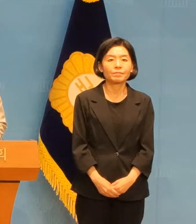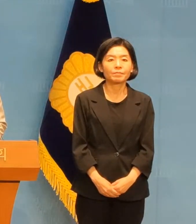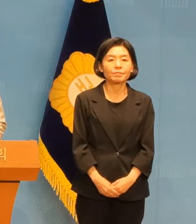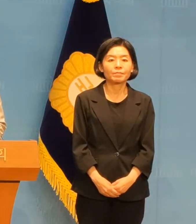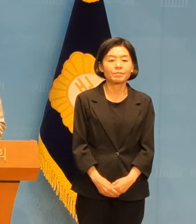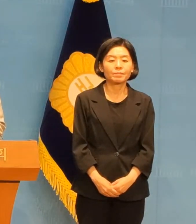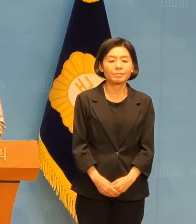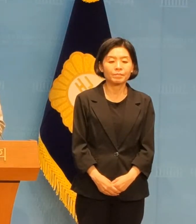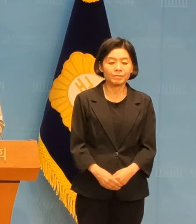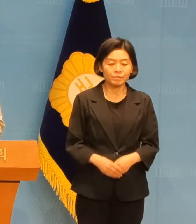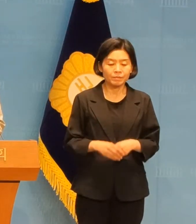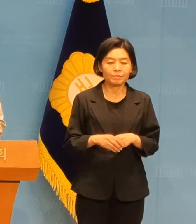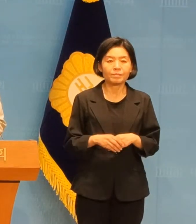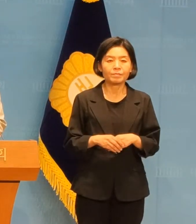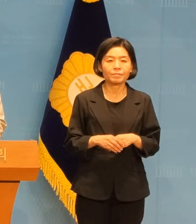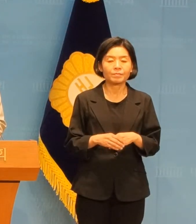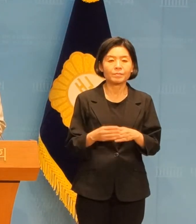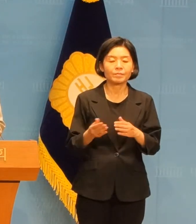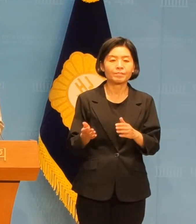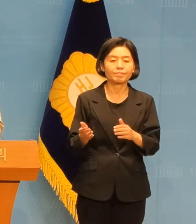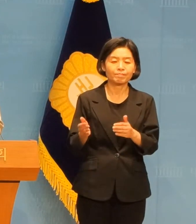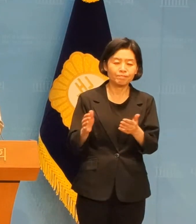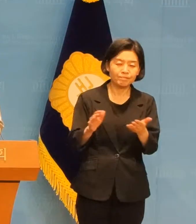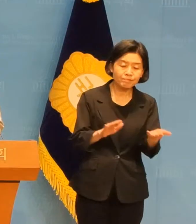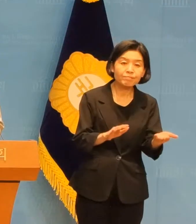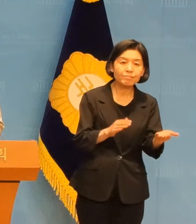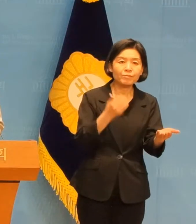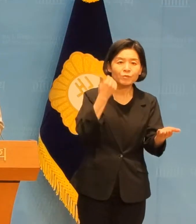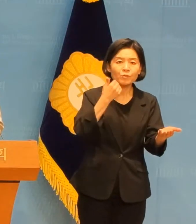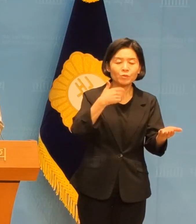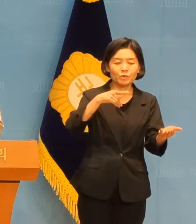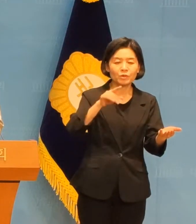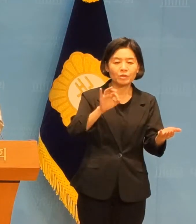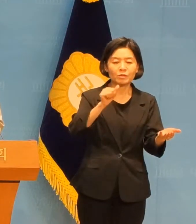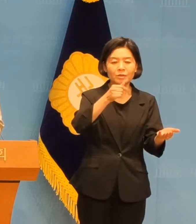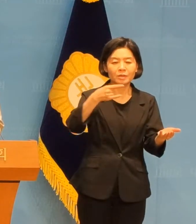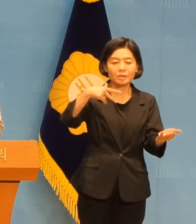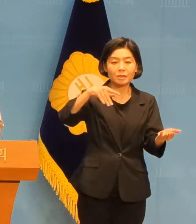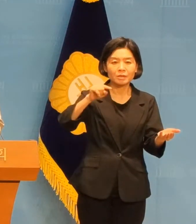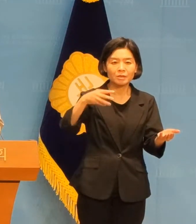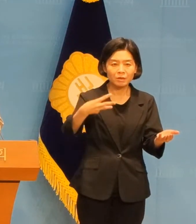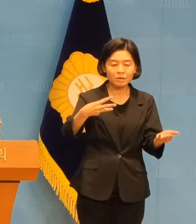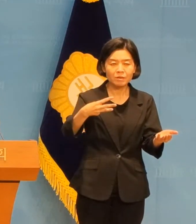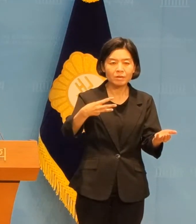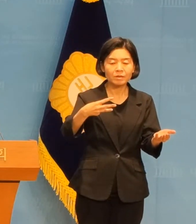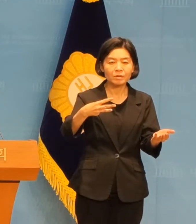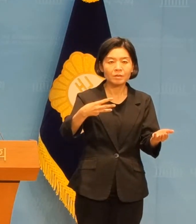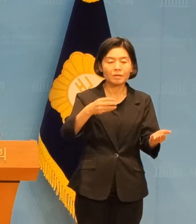삼가 고 정희철 면장님의 명복을 빕니다.